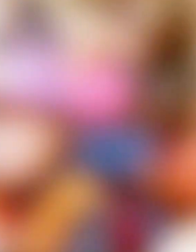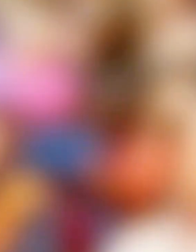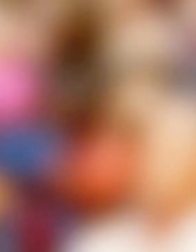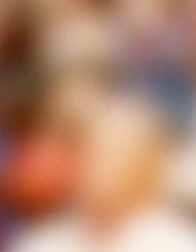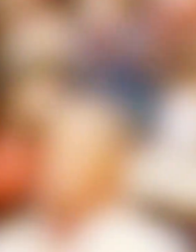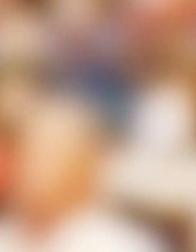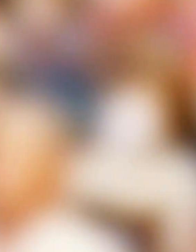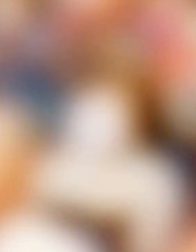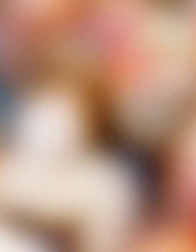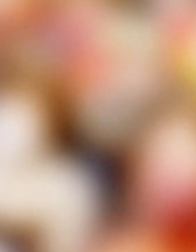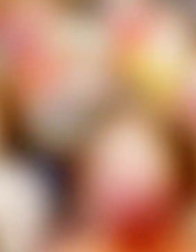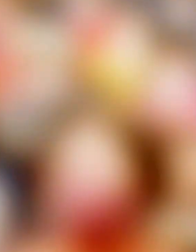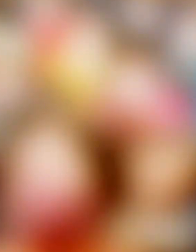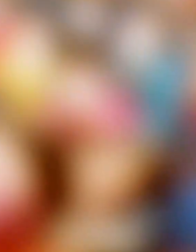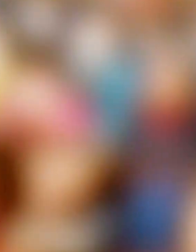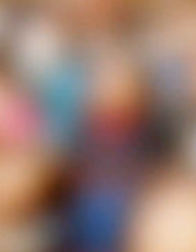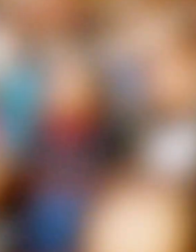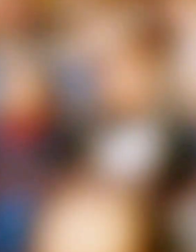있습니다.